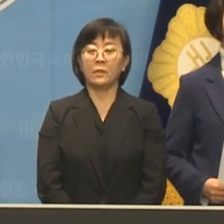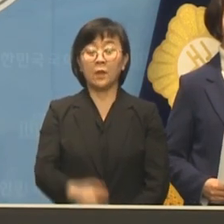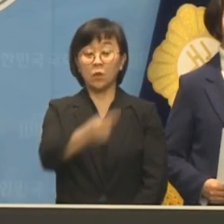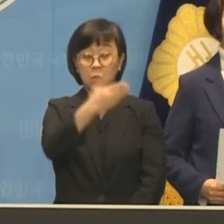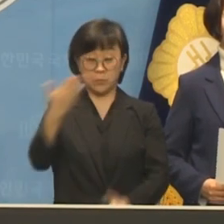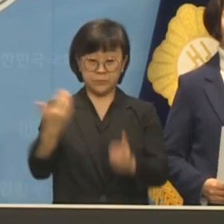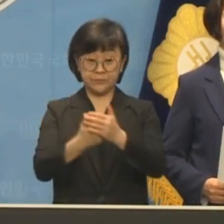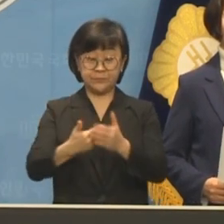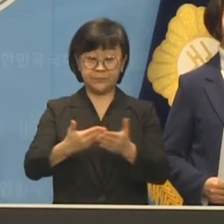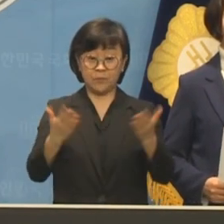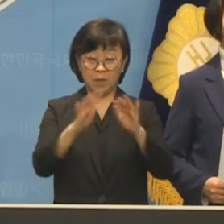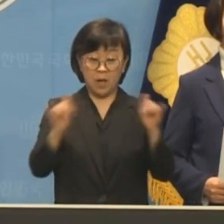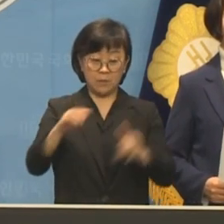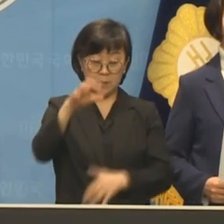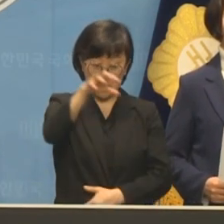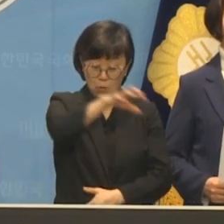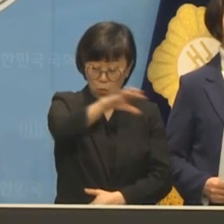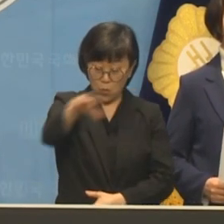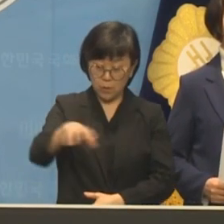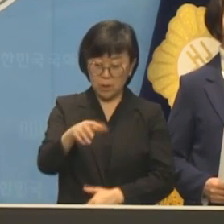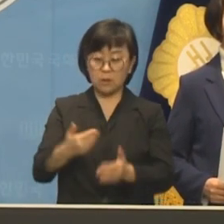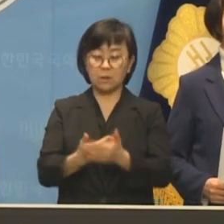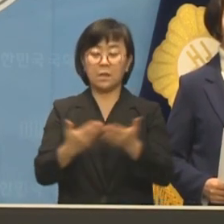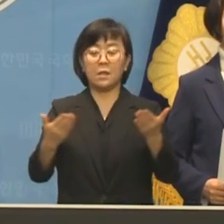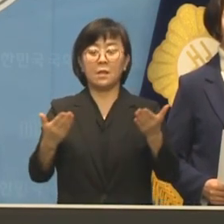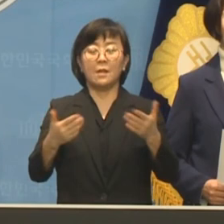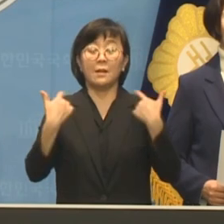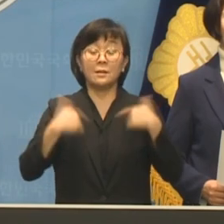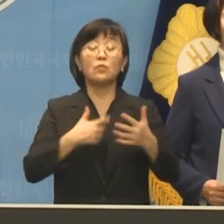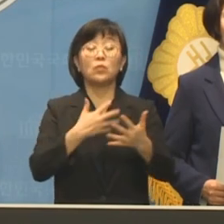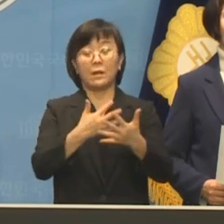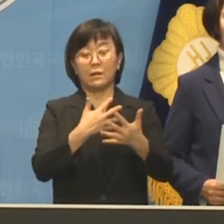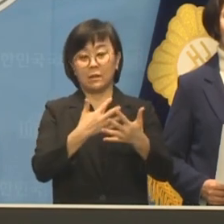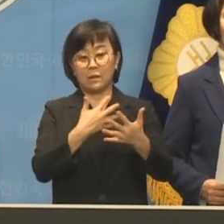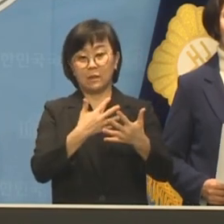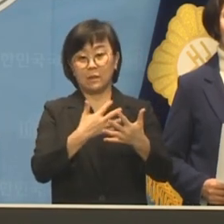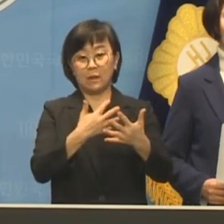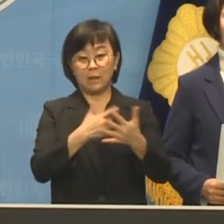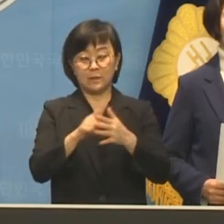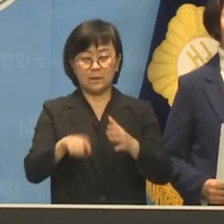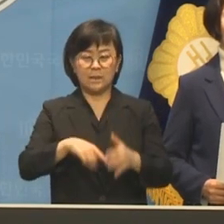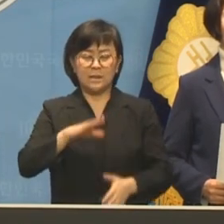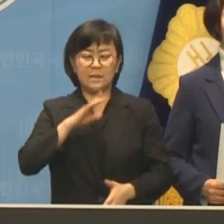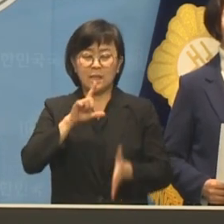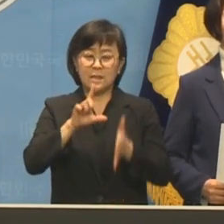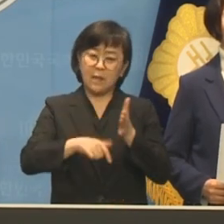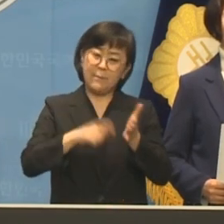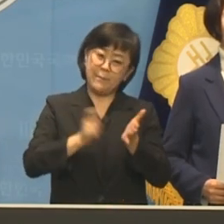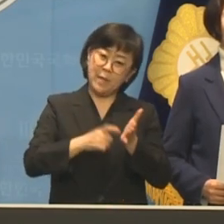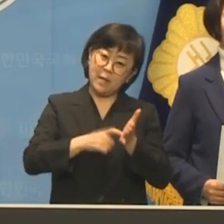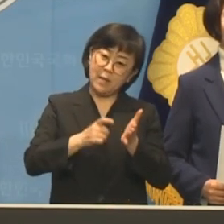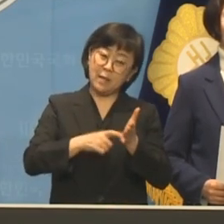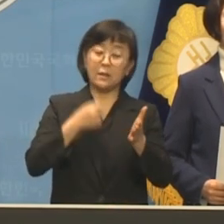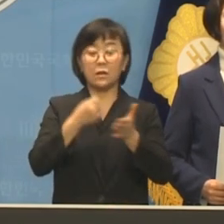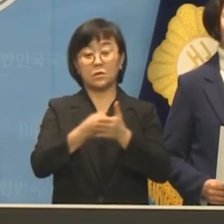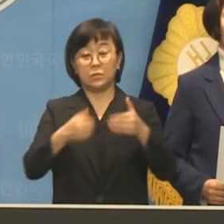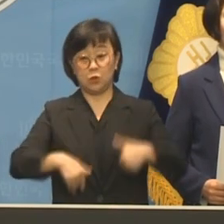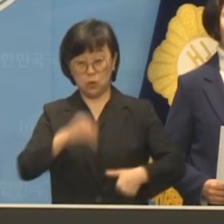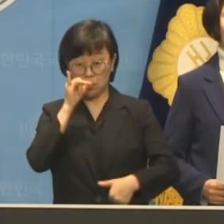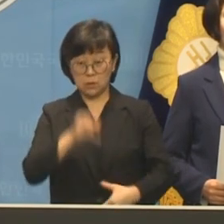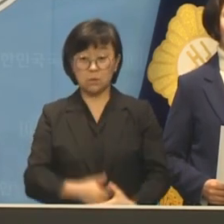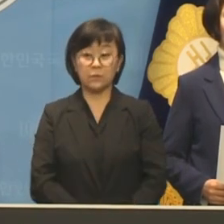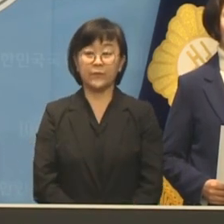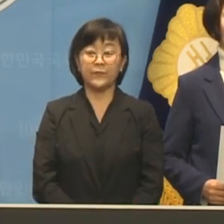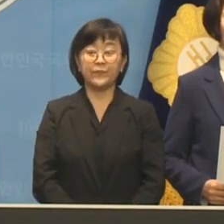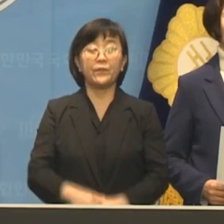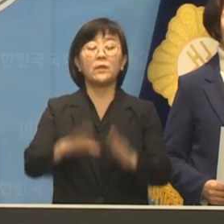소방관들의 현장은 매 현장이 불안정한 상황이며 분초를 다투는 급박한 결정을 해야 합니다.